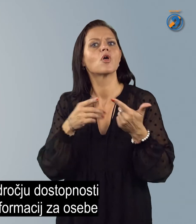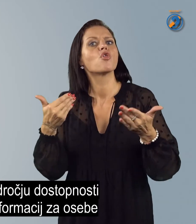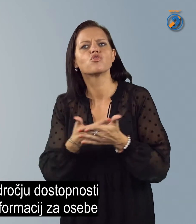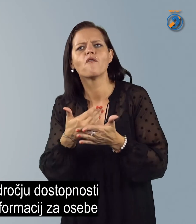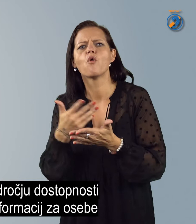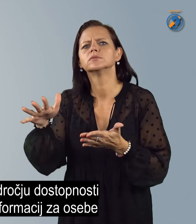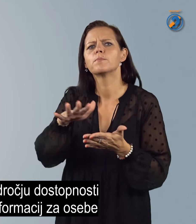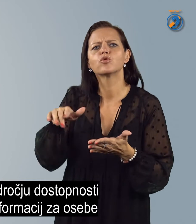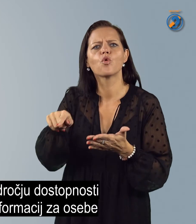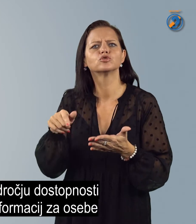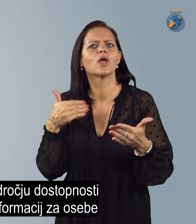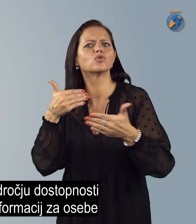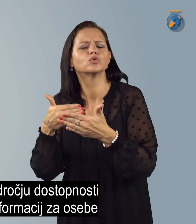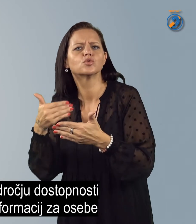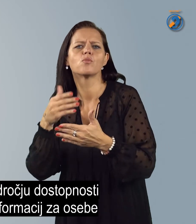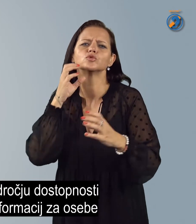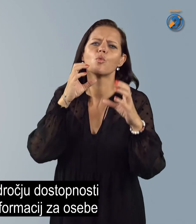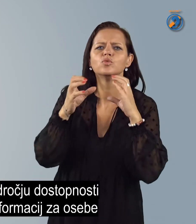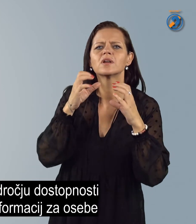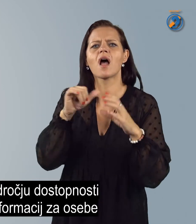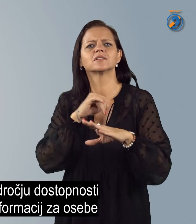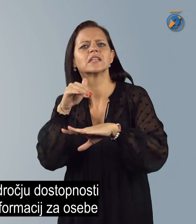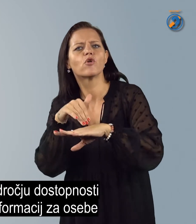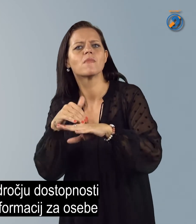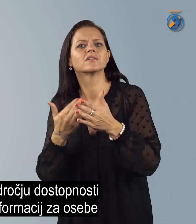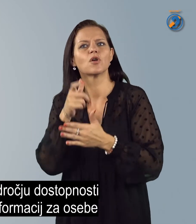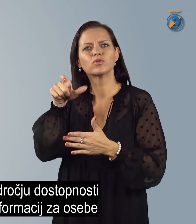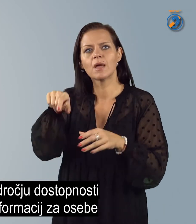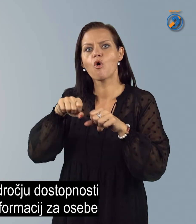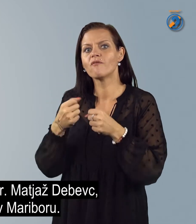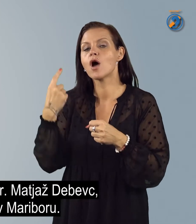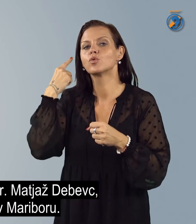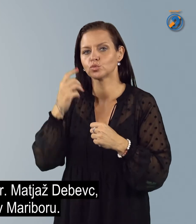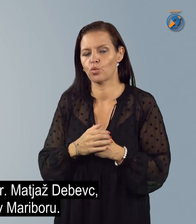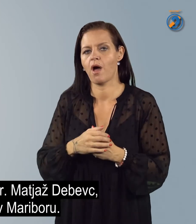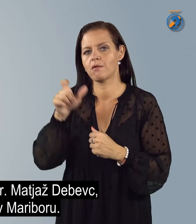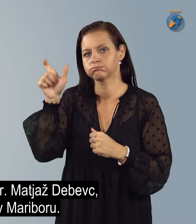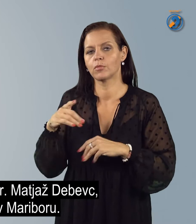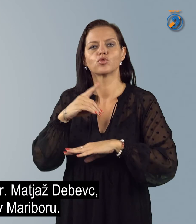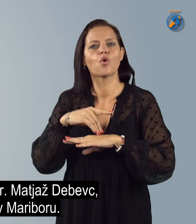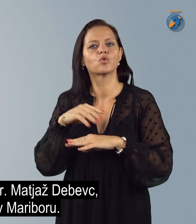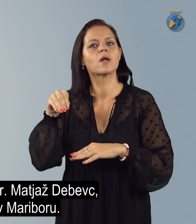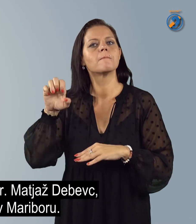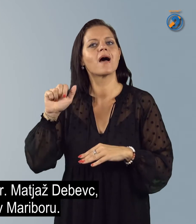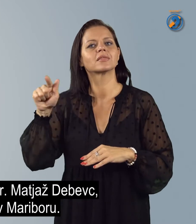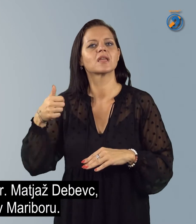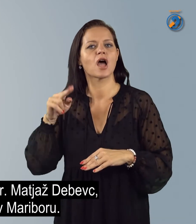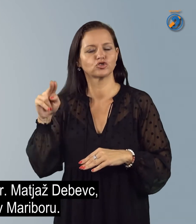Drugi, novosti na področju dostopnosti komunikacij in informacij za osebe z okvaro sluha. Dr. Matjaž